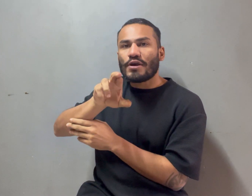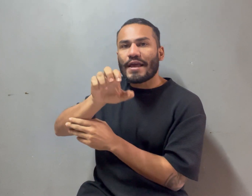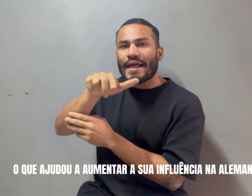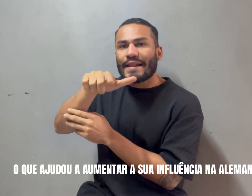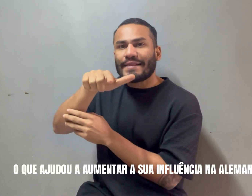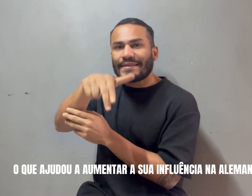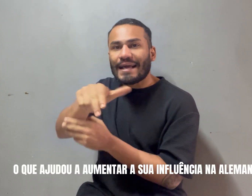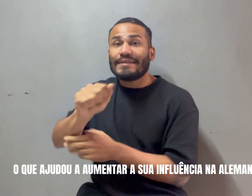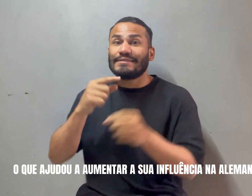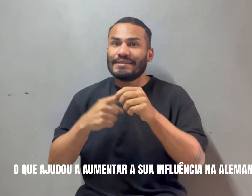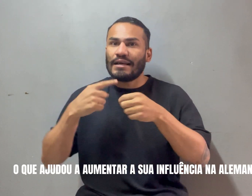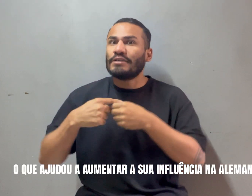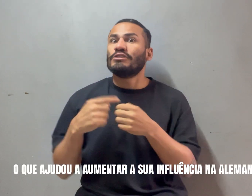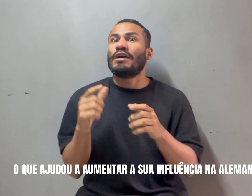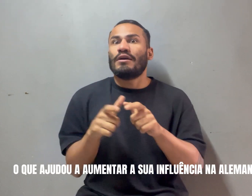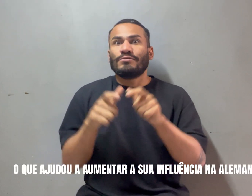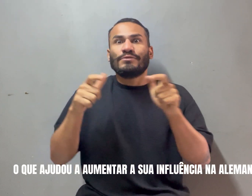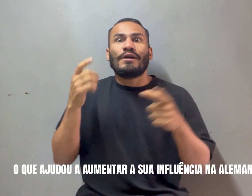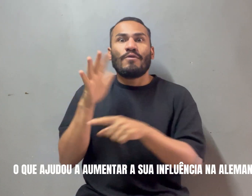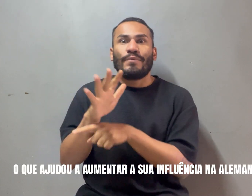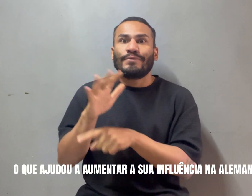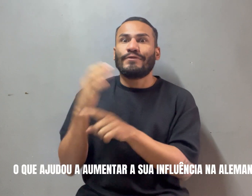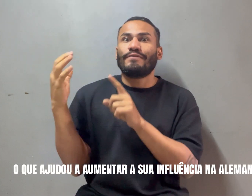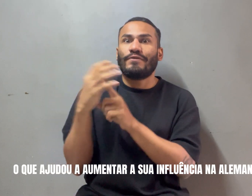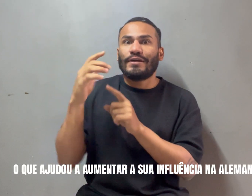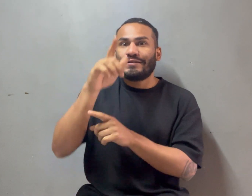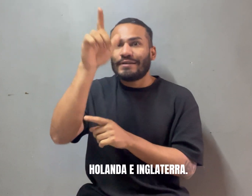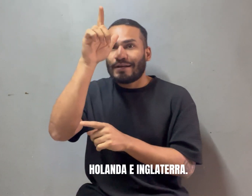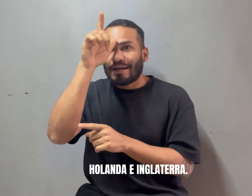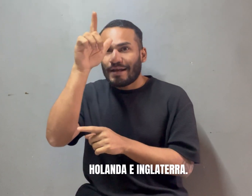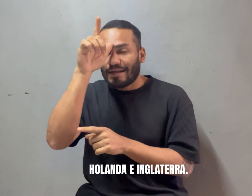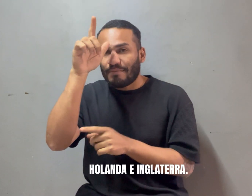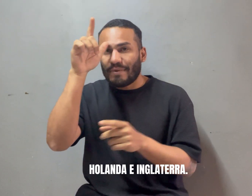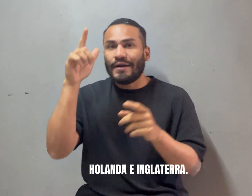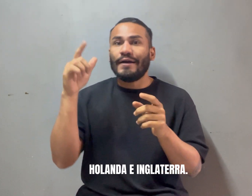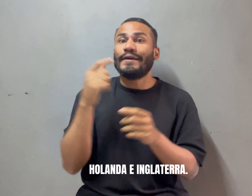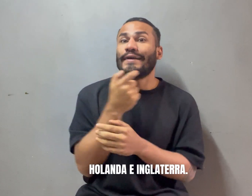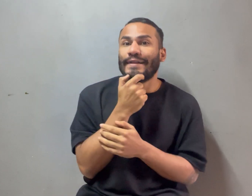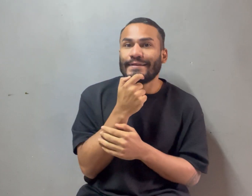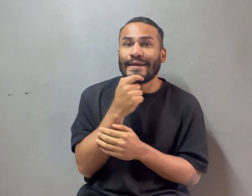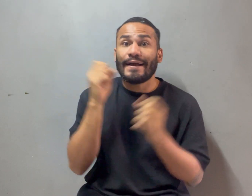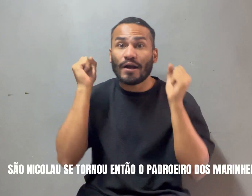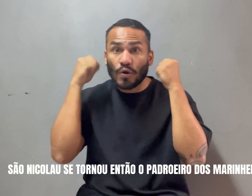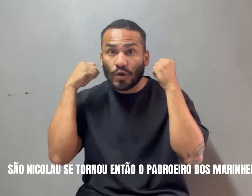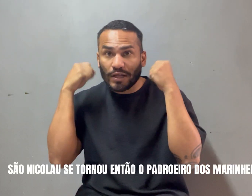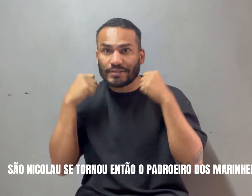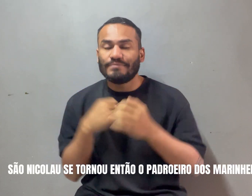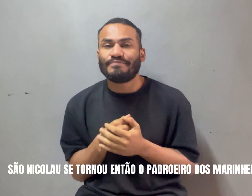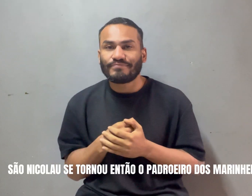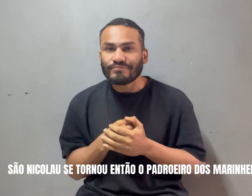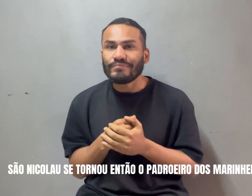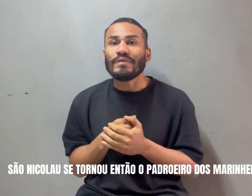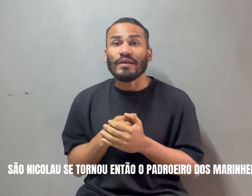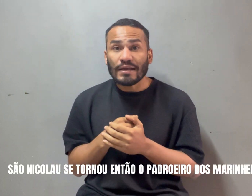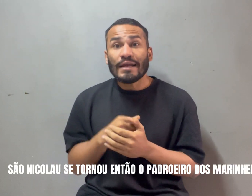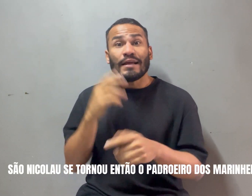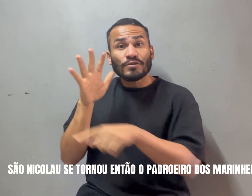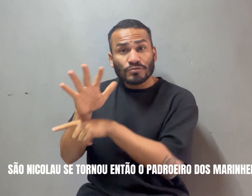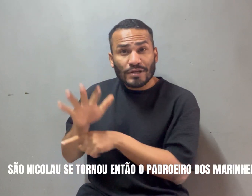o que ajudou a aumentar a sua influência na Alemanha, Holanda e Inglaterra. São Nicolau se tornou então o padroeiro